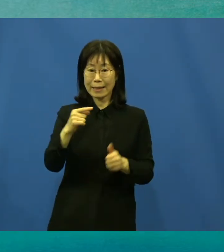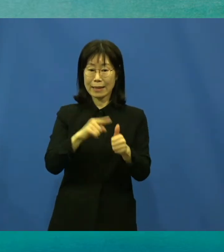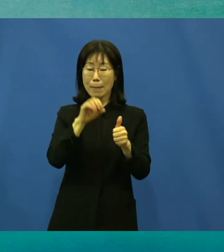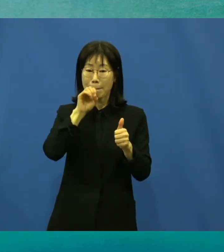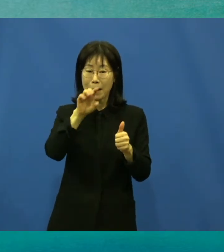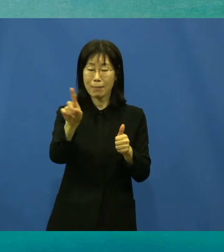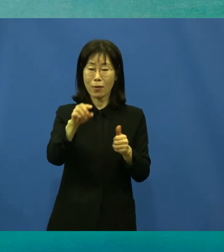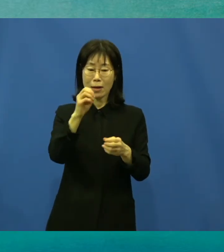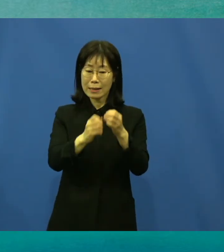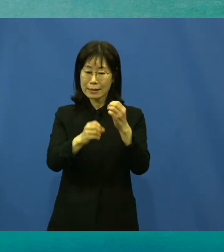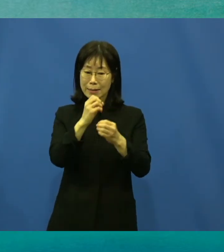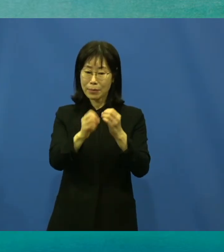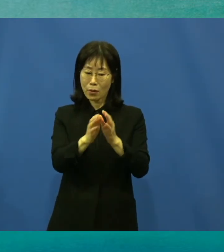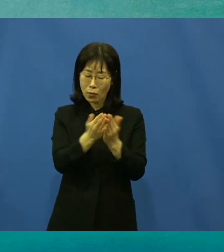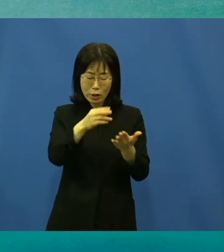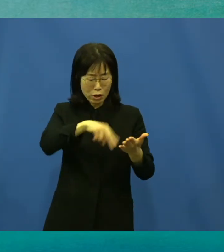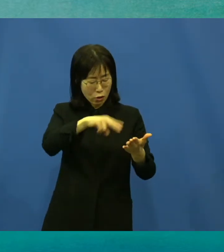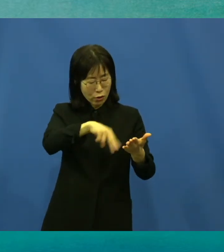시편은 기도 학교다.